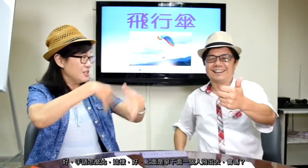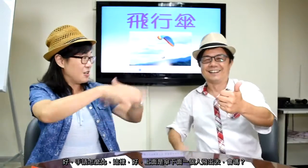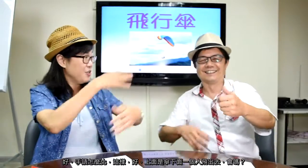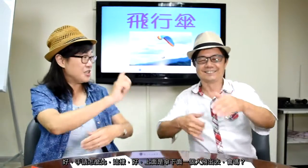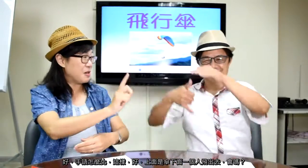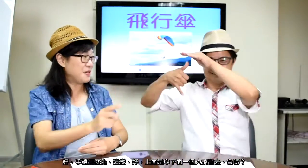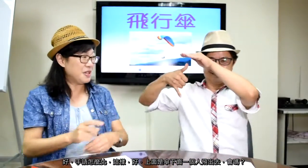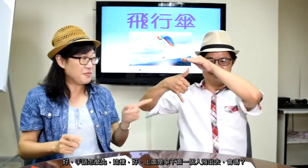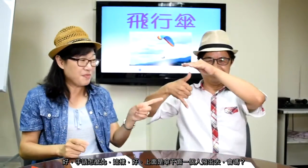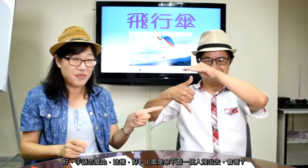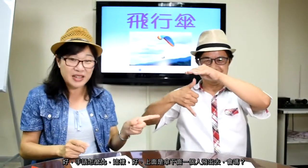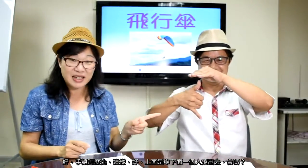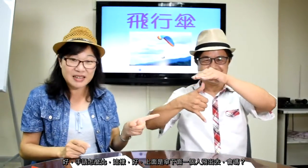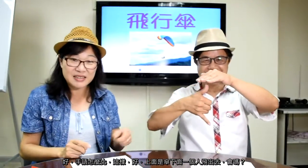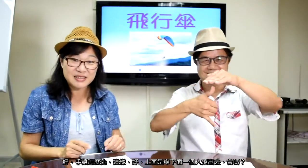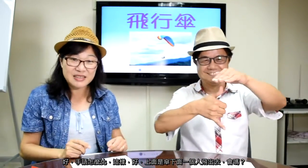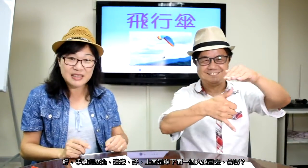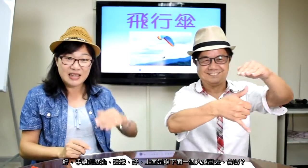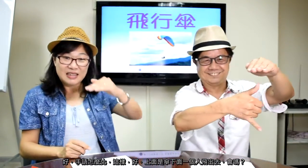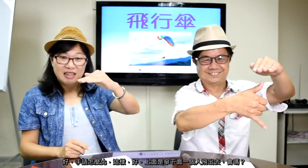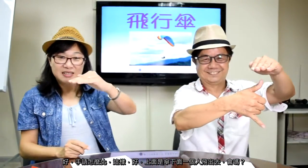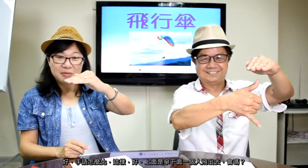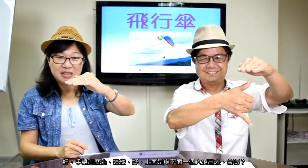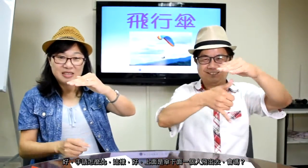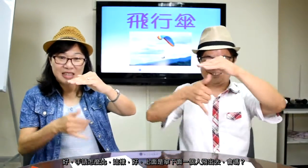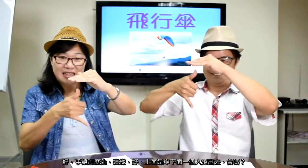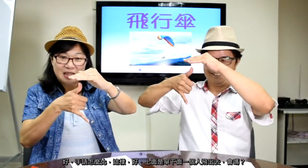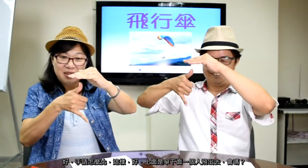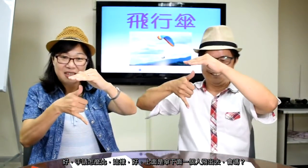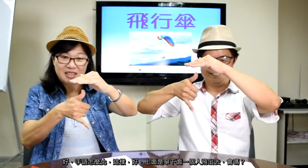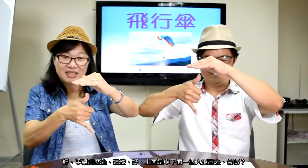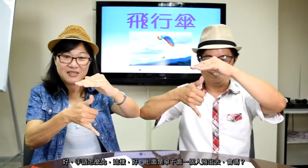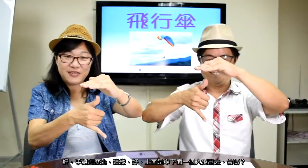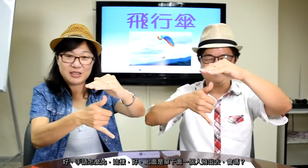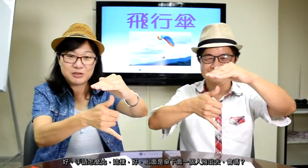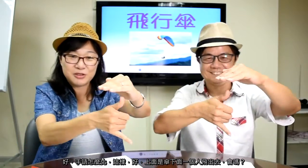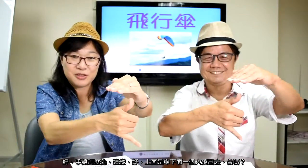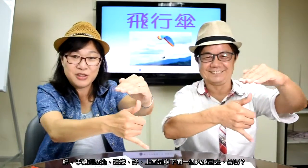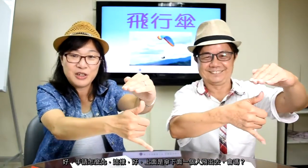手语怎么比？这样。好，上面是伞，下面一个人飞出去。